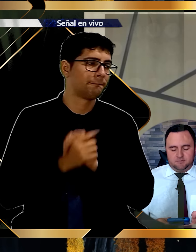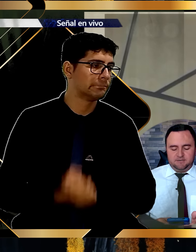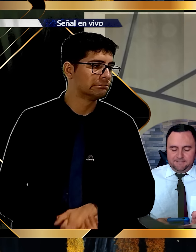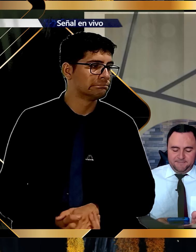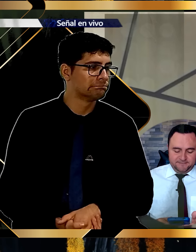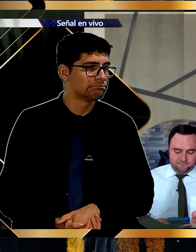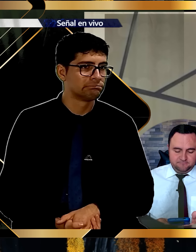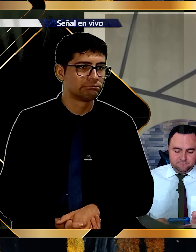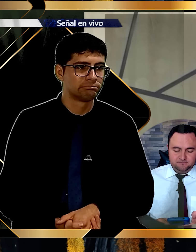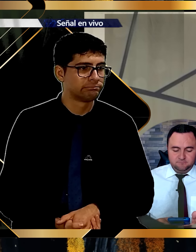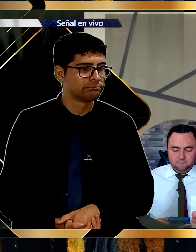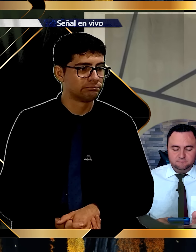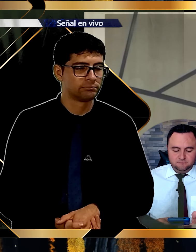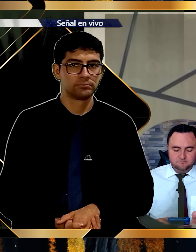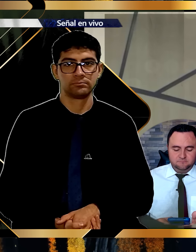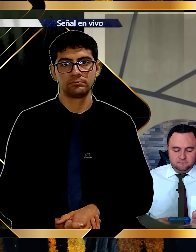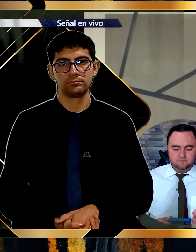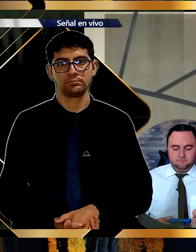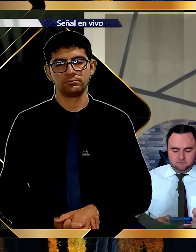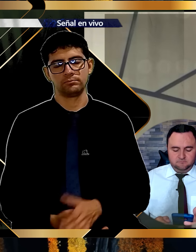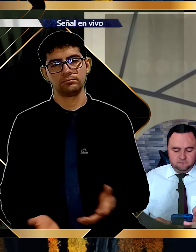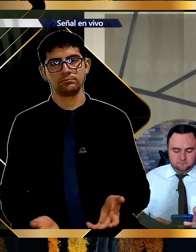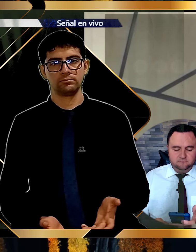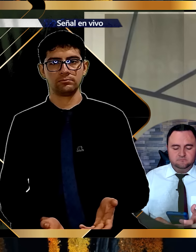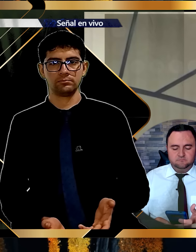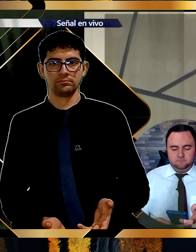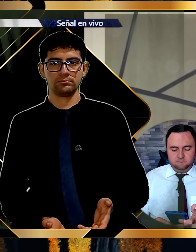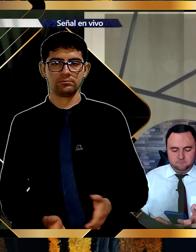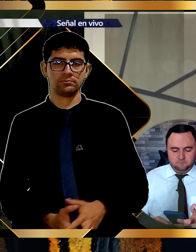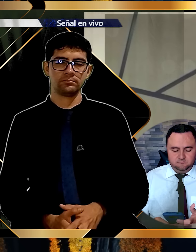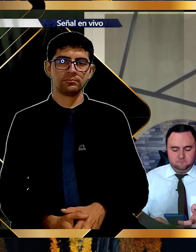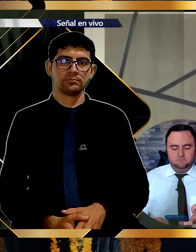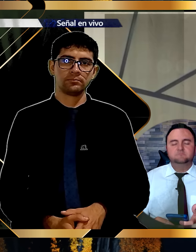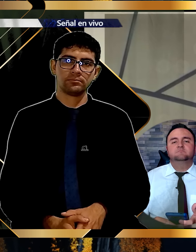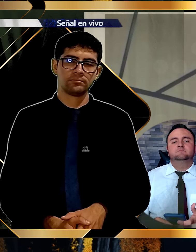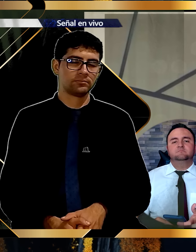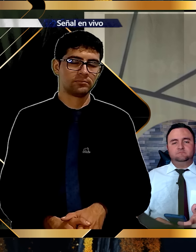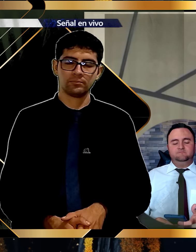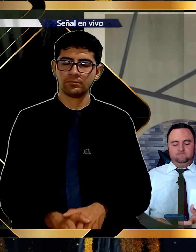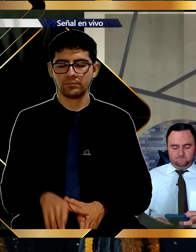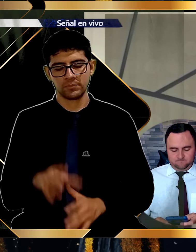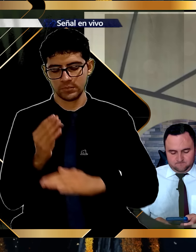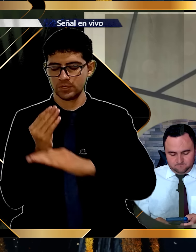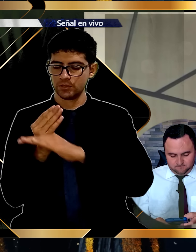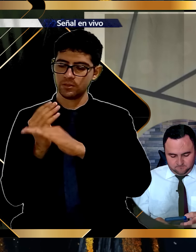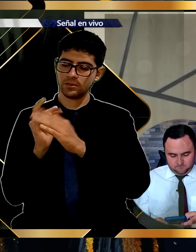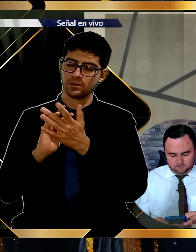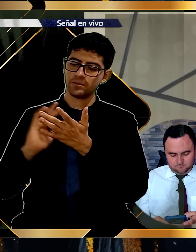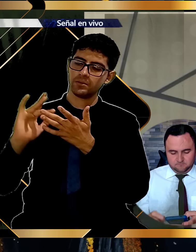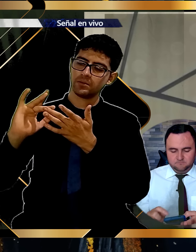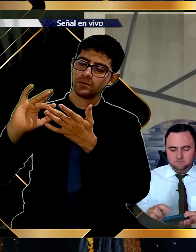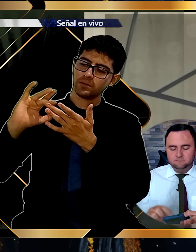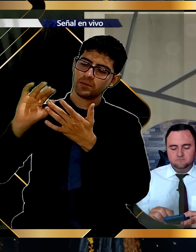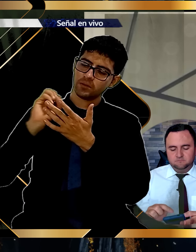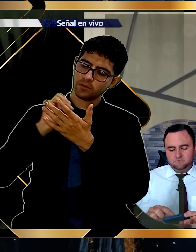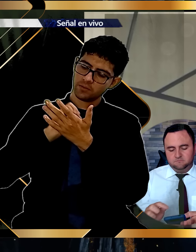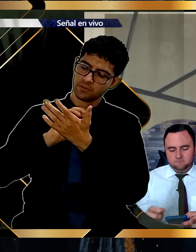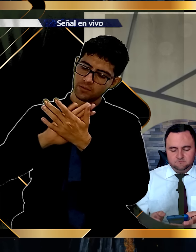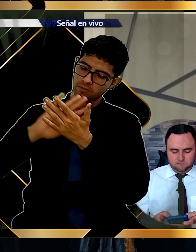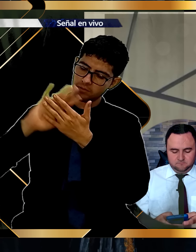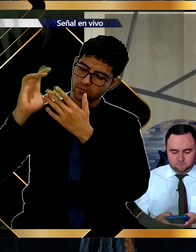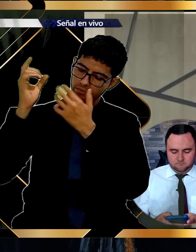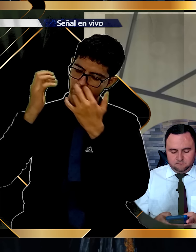Dice, ella ha sido purificada y santificada por otros medios. ¿Y qué